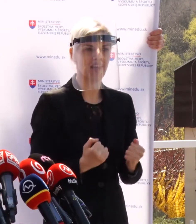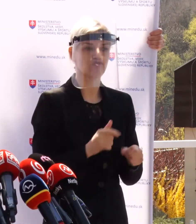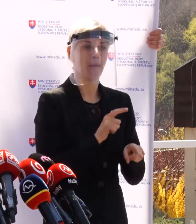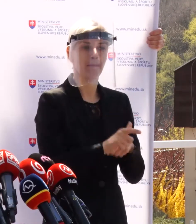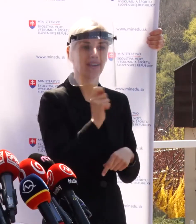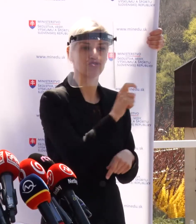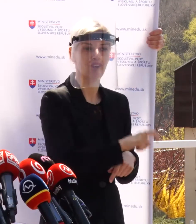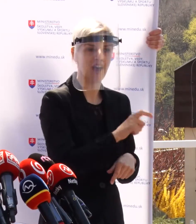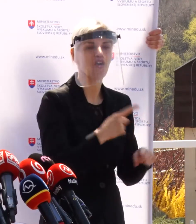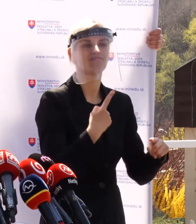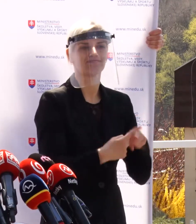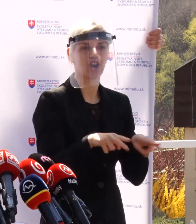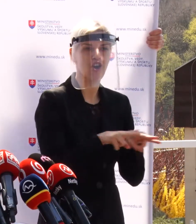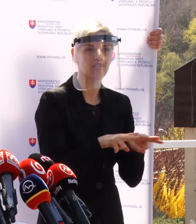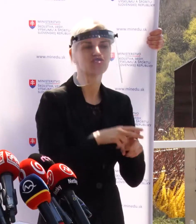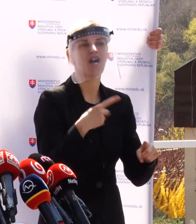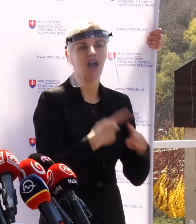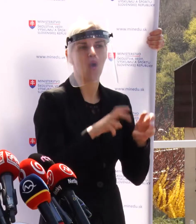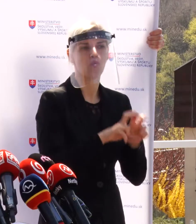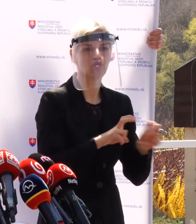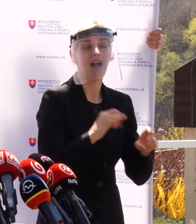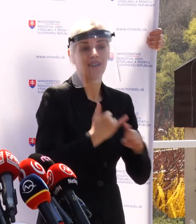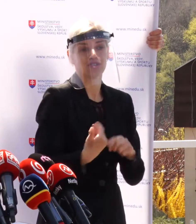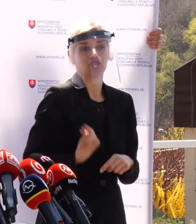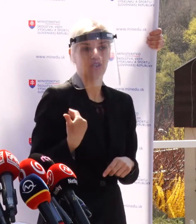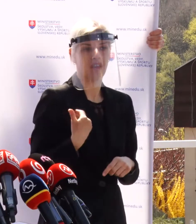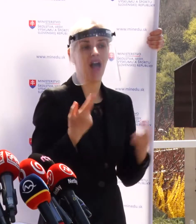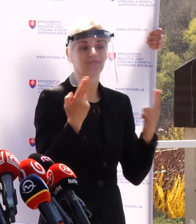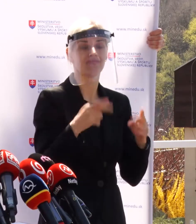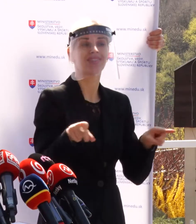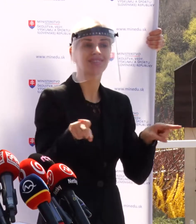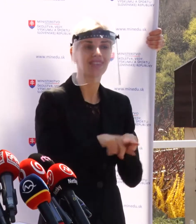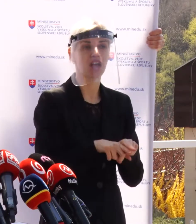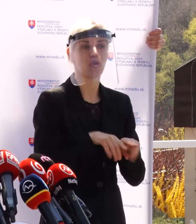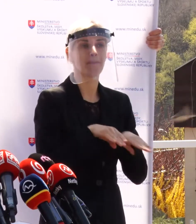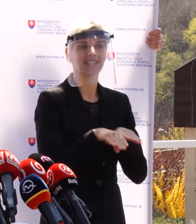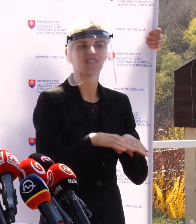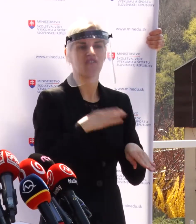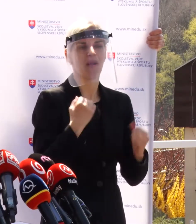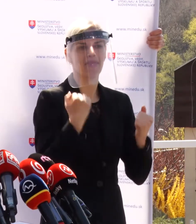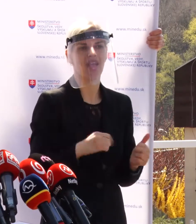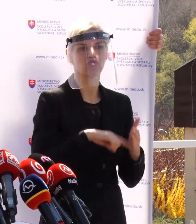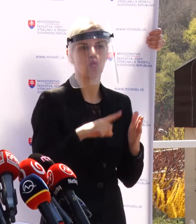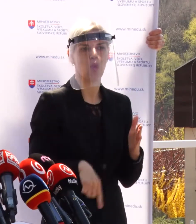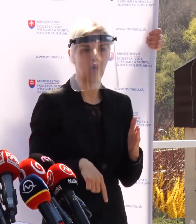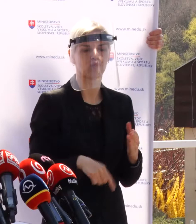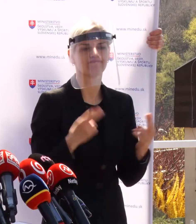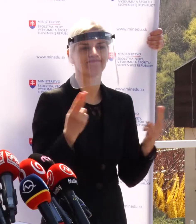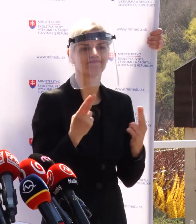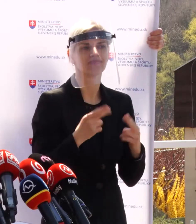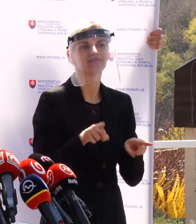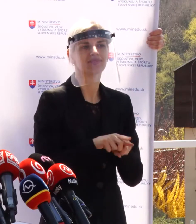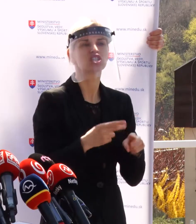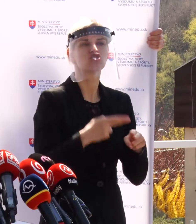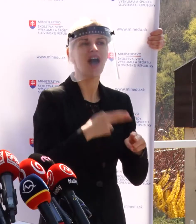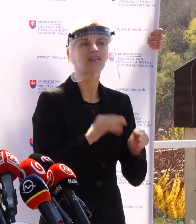a ich rodičov, pre učiteľov a školy, ale je ťažká aj pre ministerstvo a jeho priamo riadené organizácie, ktorým nepochybne teda je aj Štátny